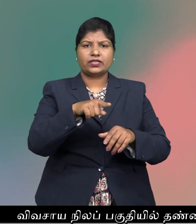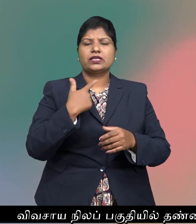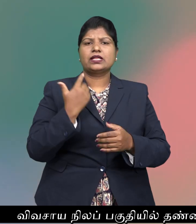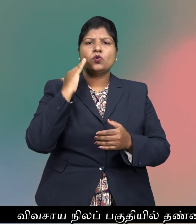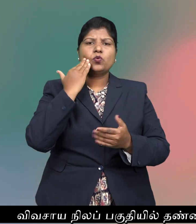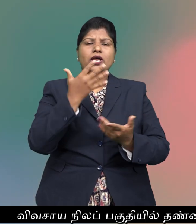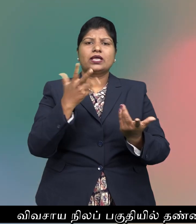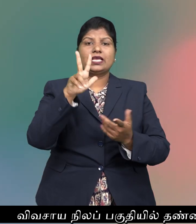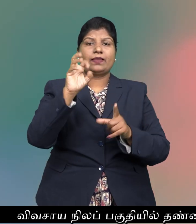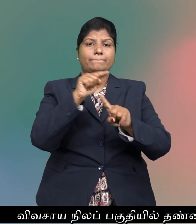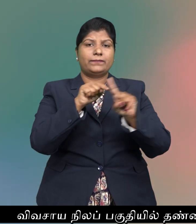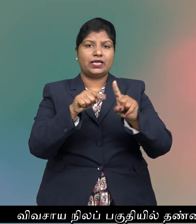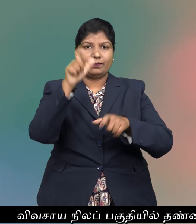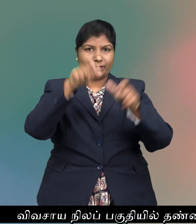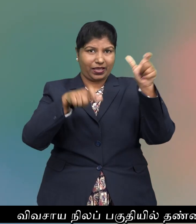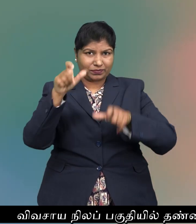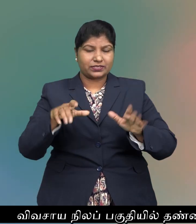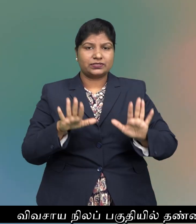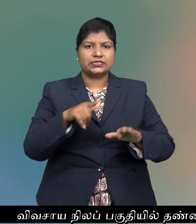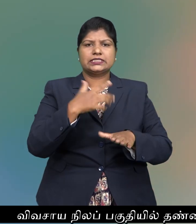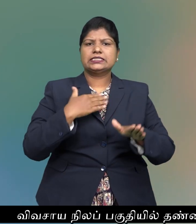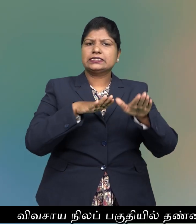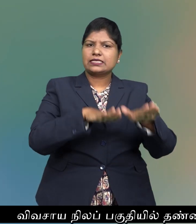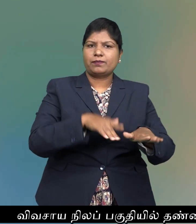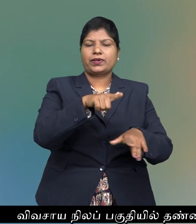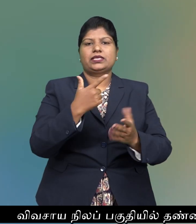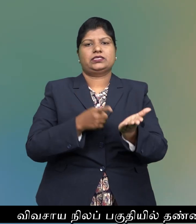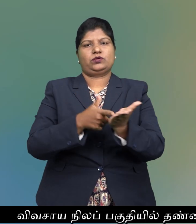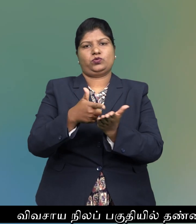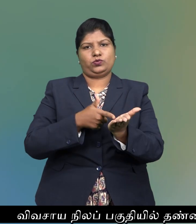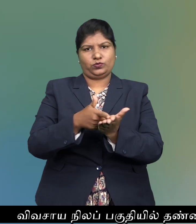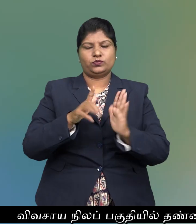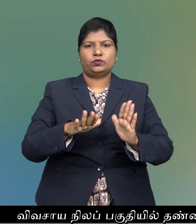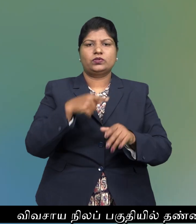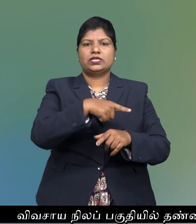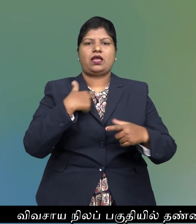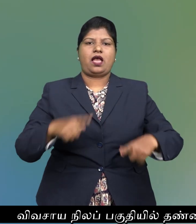விவசாய நிலப்பகுதியில் தண்ணீர் கிடைப்பது ஒரு முன்நிபந்தனையாகும்.